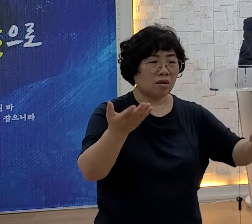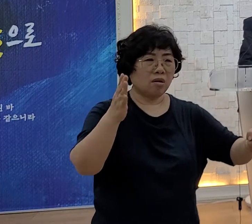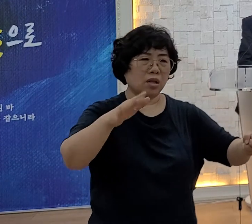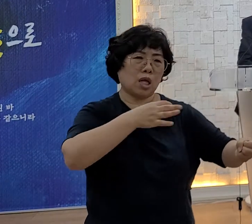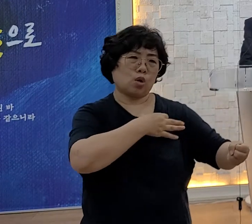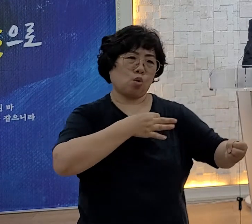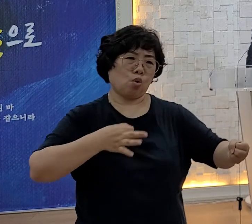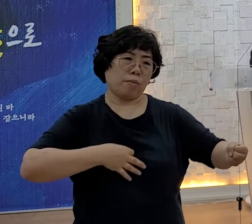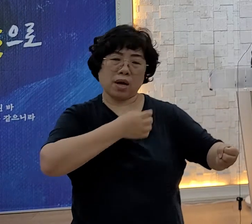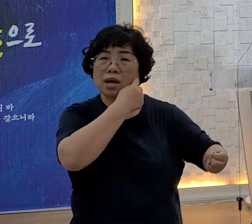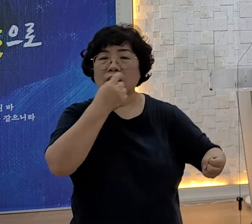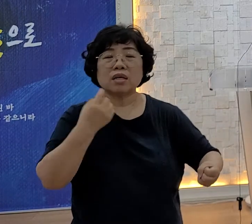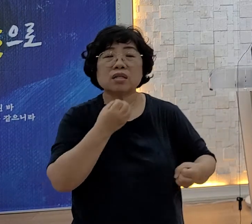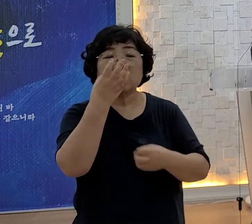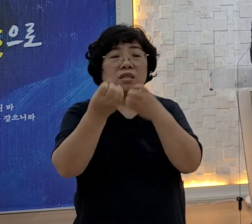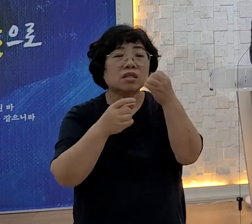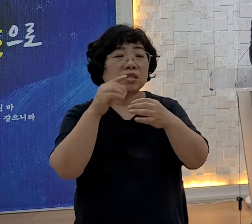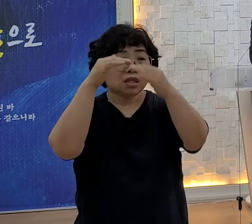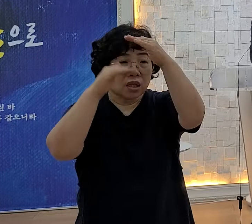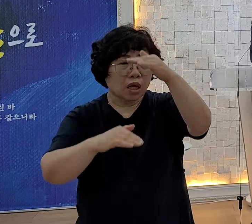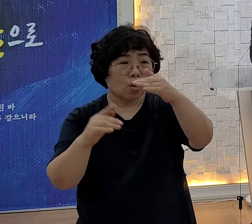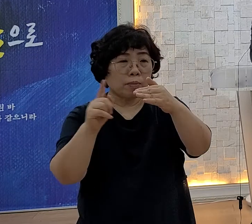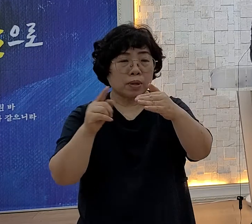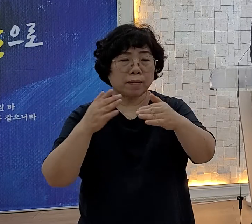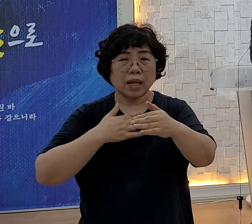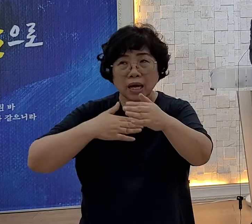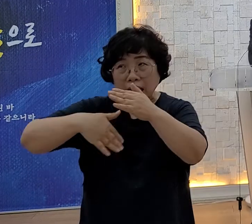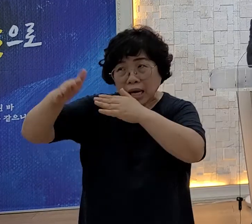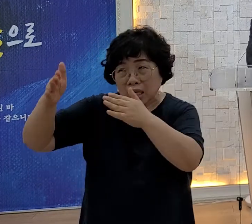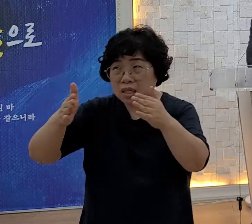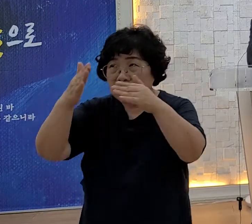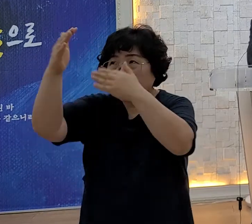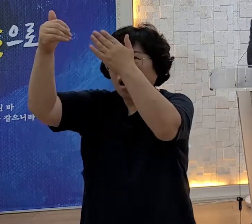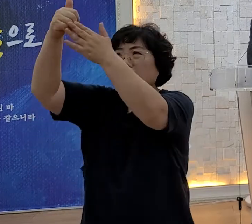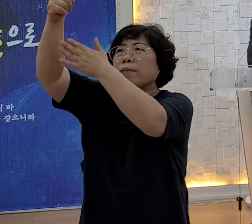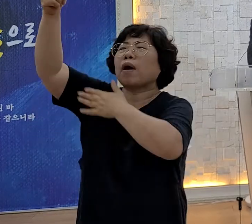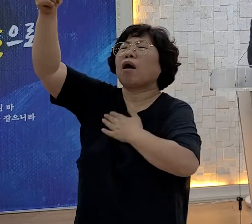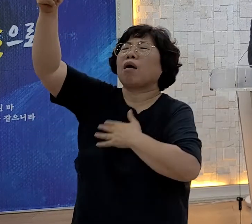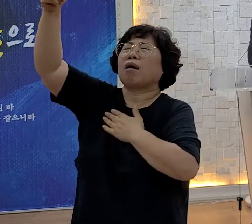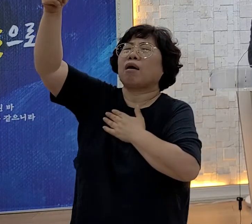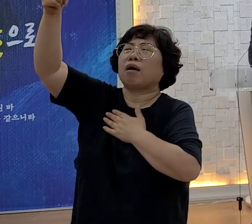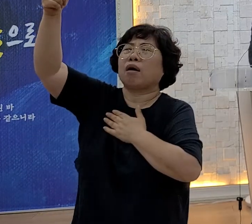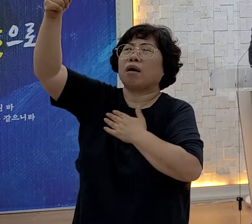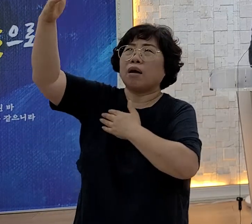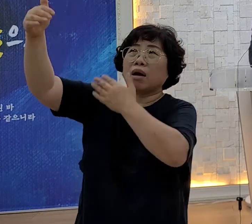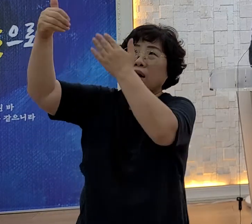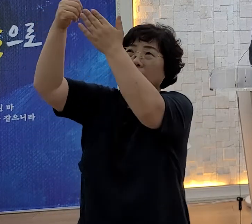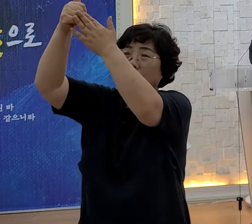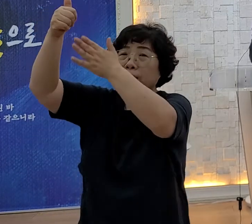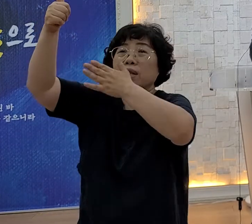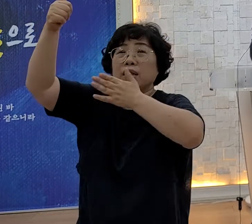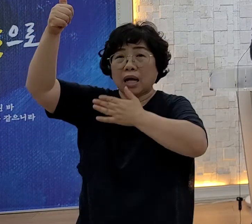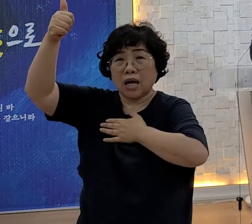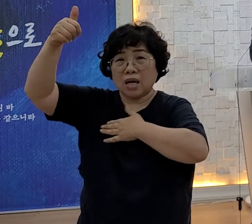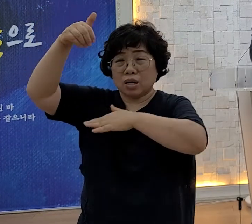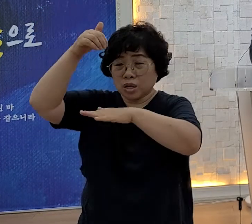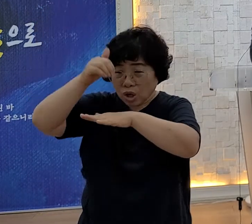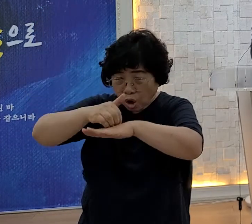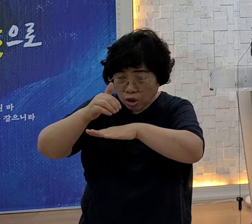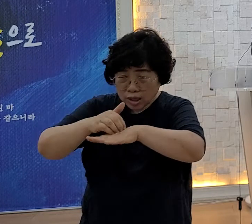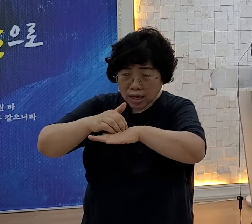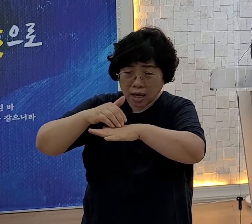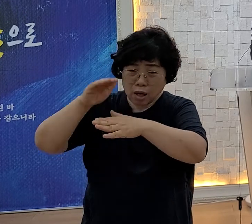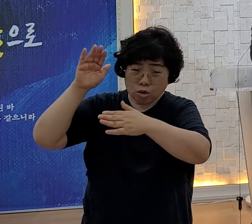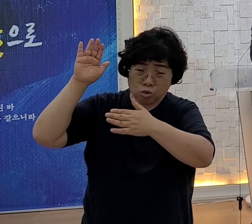간증해요. 내가 가는 길을 하나님이 아신다. 그가 나를 연단하신,